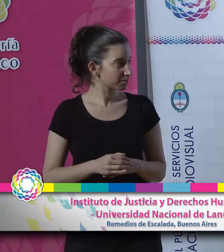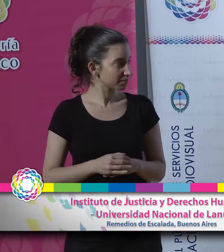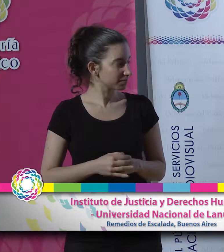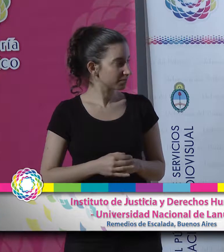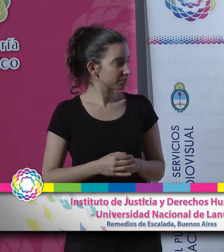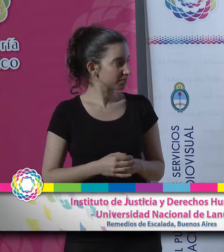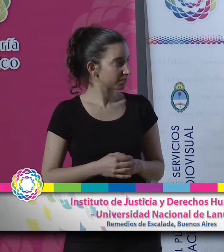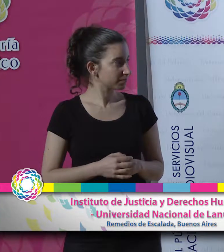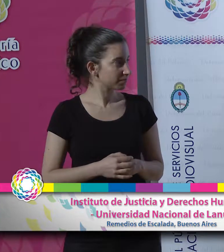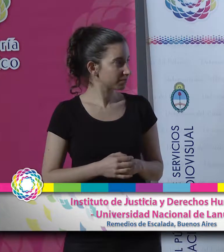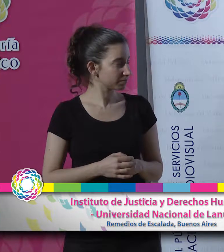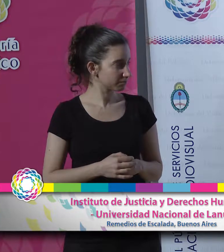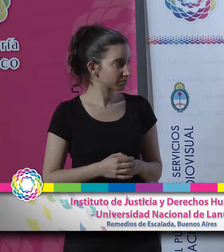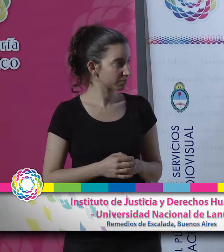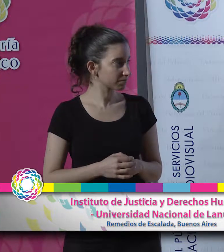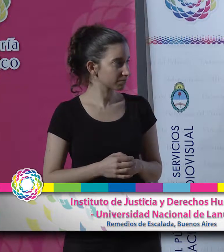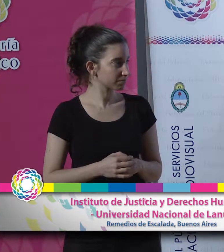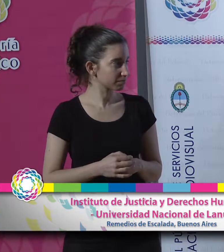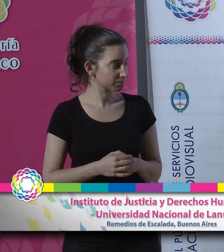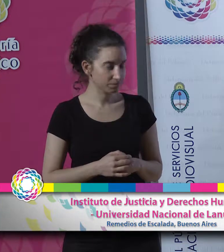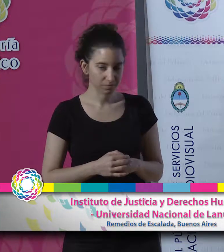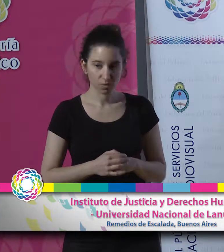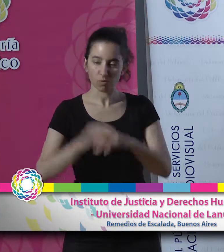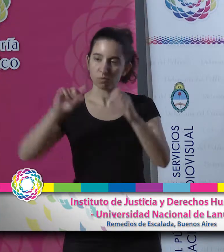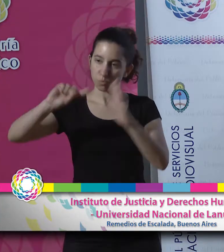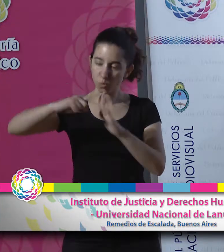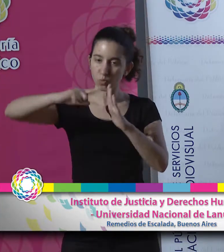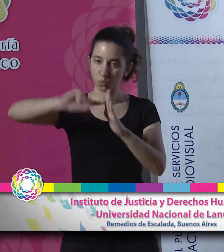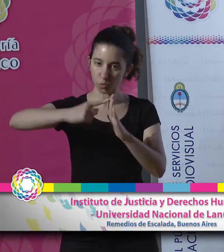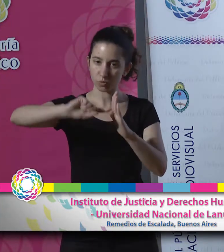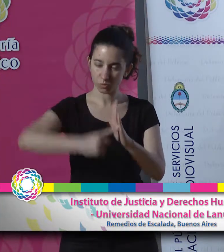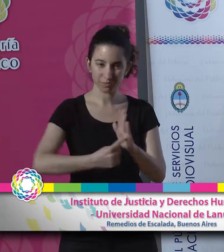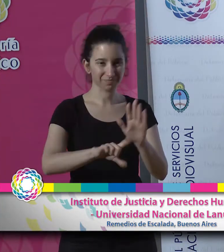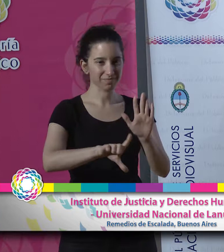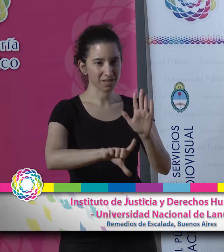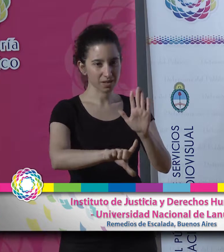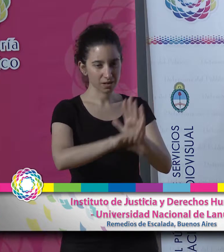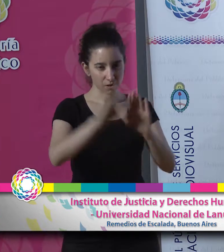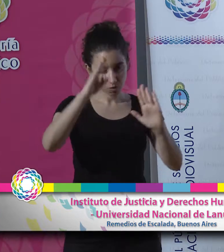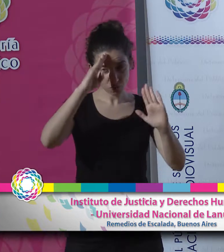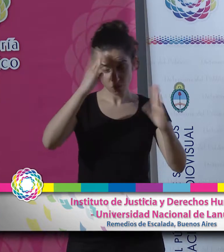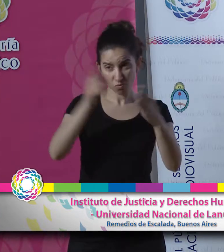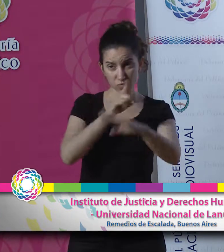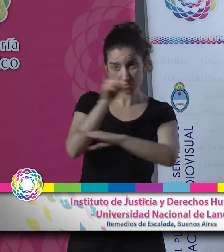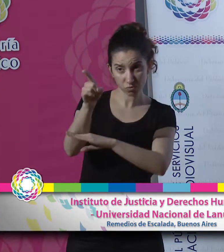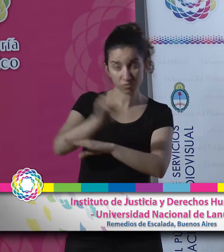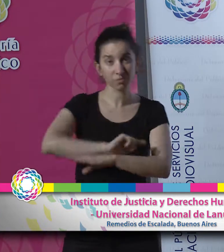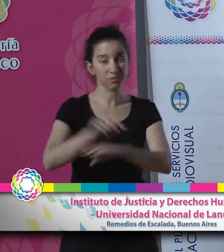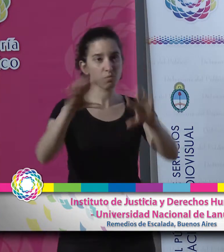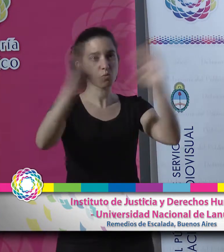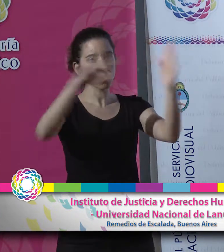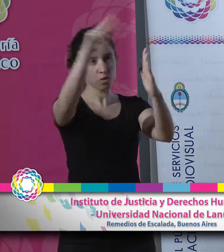tenía tenía tiene varias varias cuestiones que tienen que ver no sólo con la inconstitucionalidad sino también con violaciones a los tratados internacionales